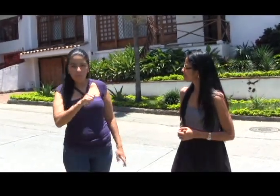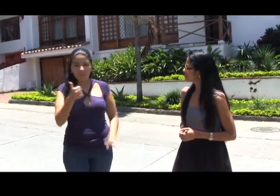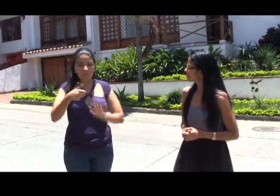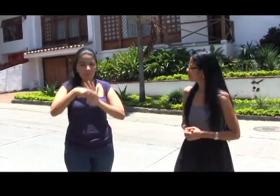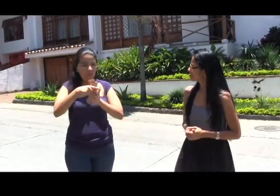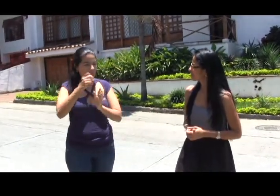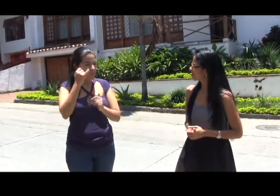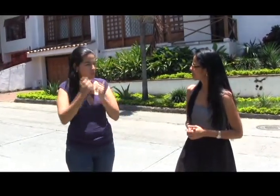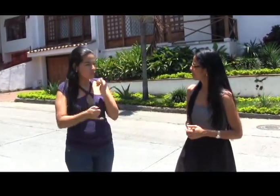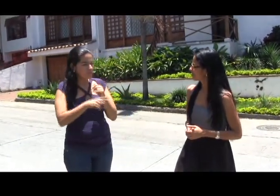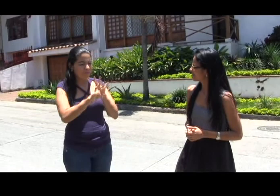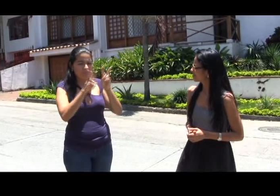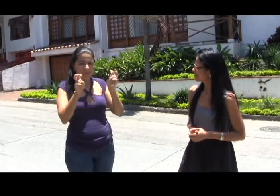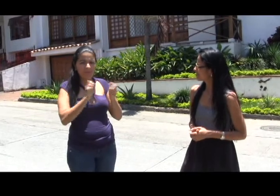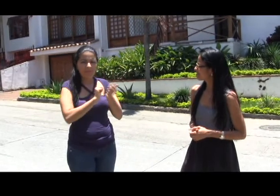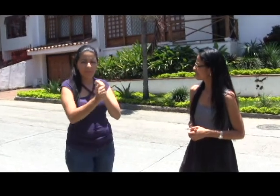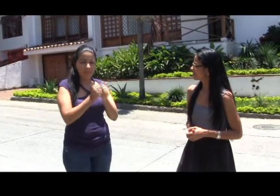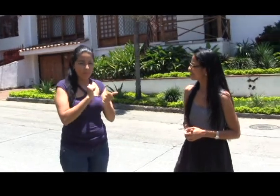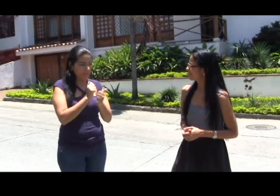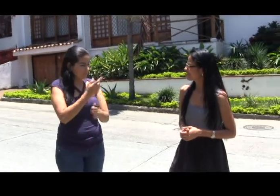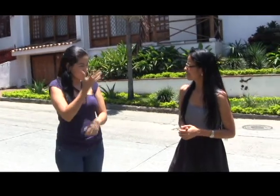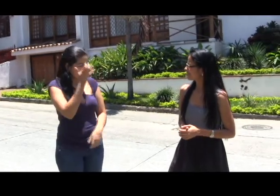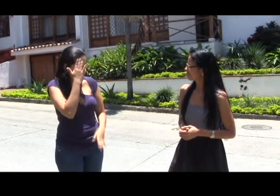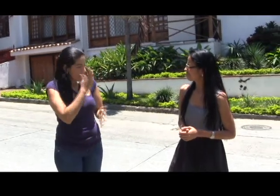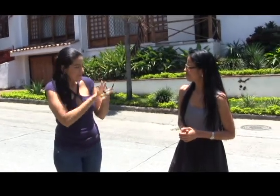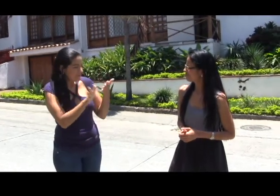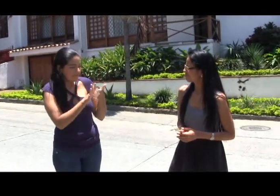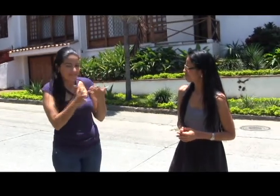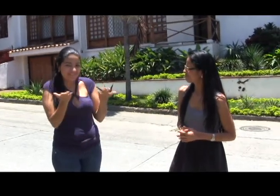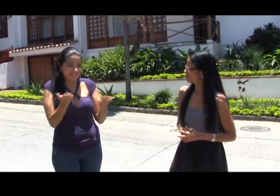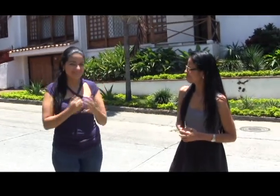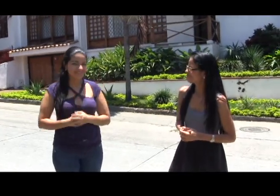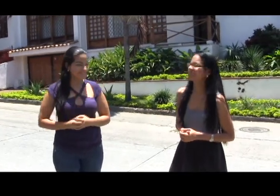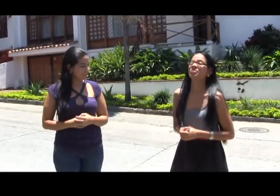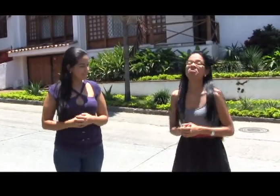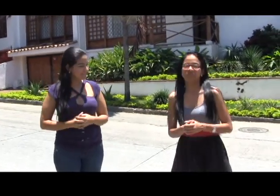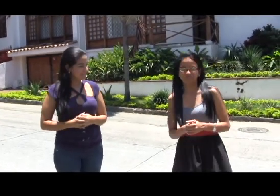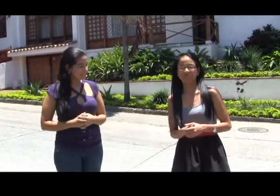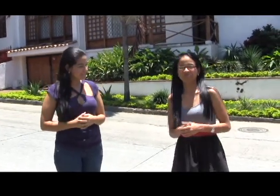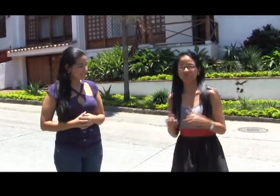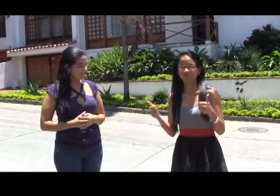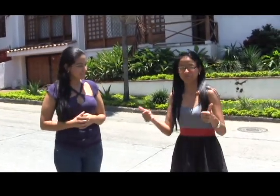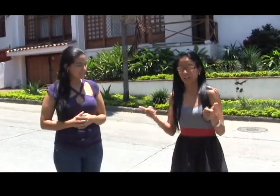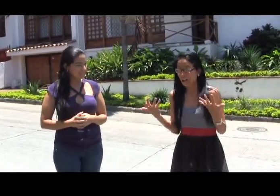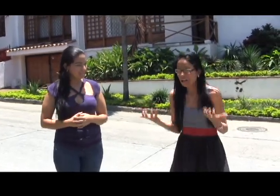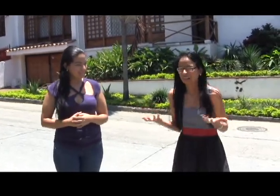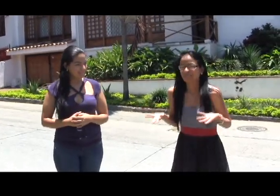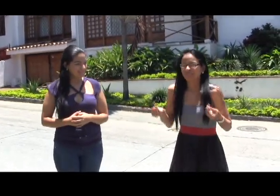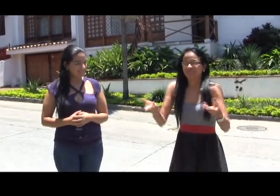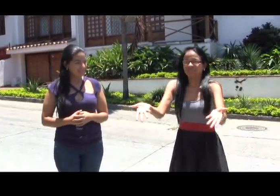Nuestra última nota tiene que ver con el tema deportivo. Cuéntanos, Lina, de qué se trata. Sí, en un momento.